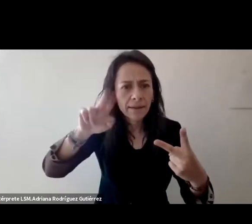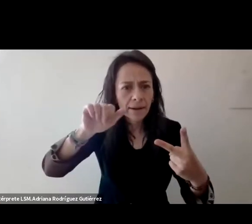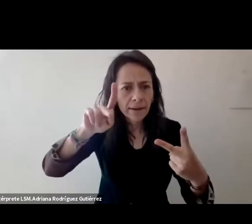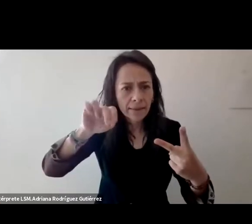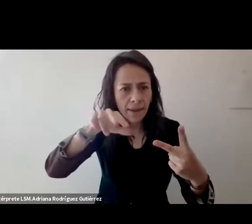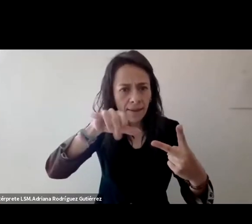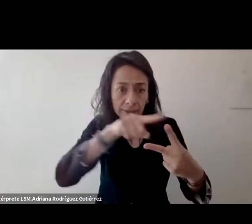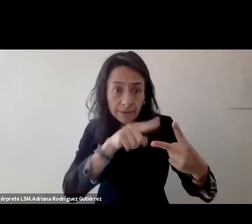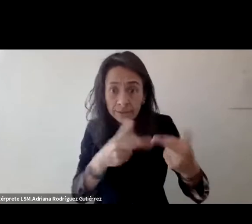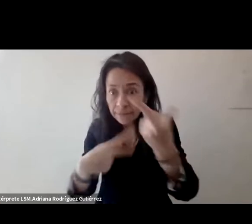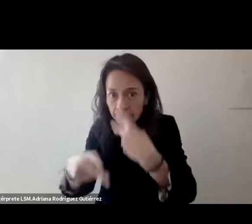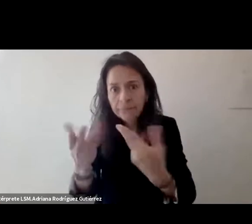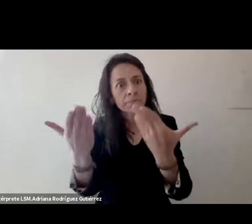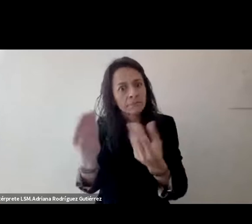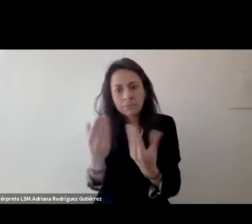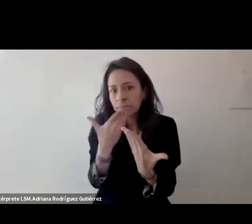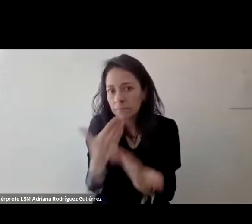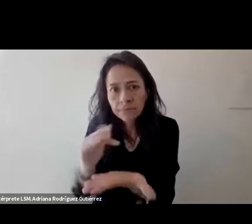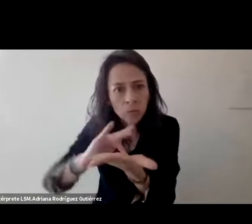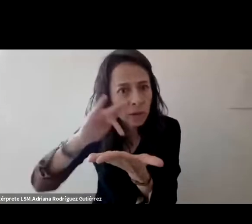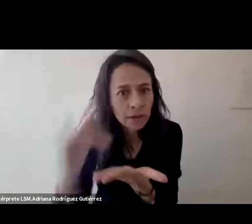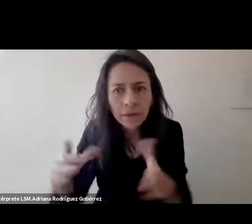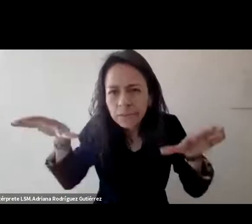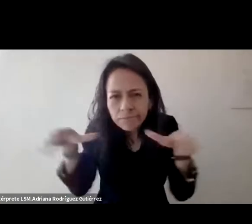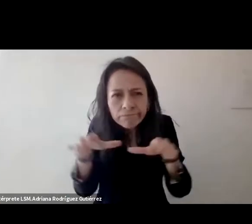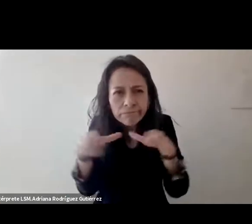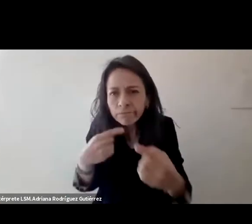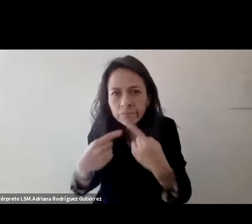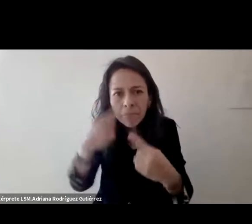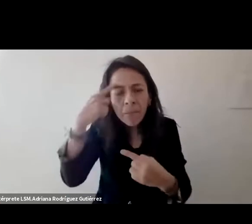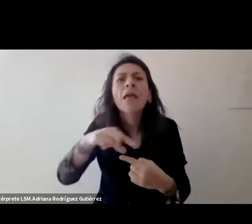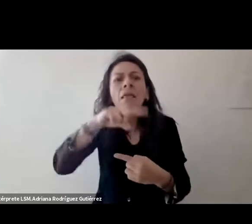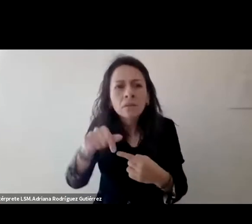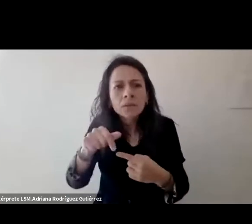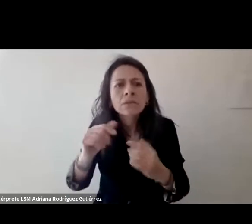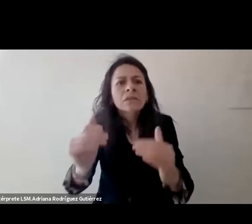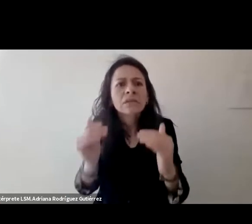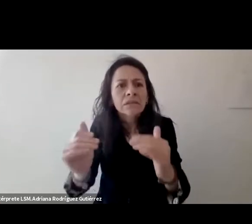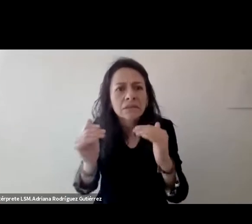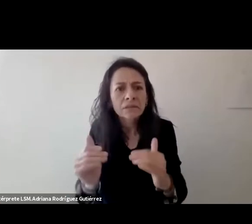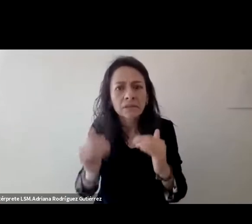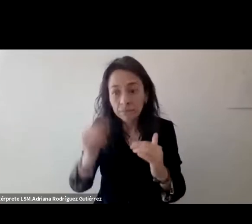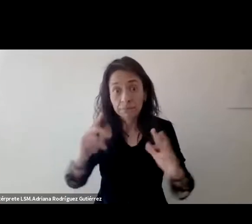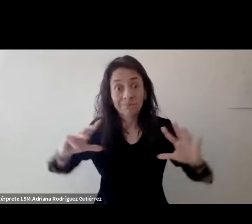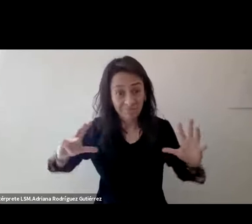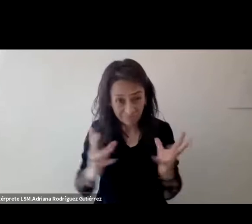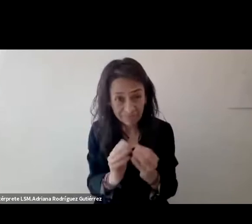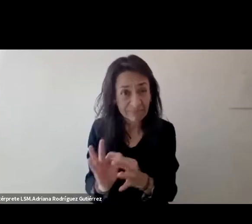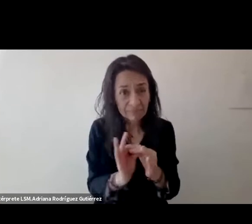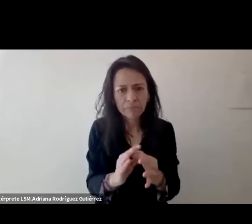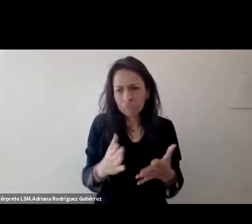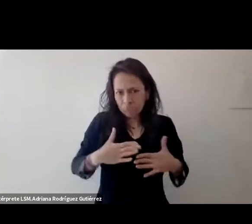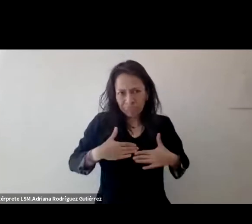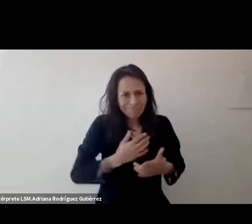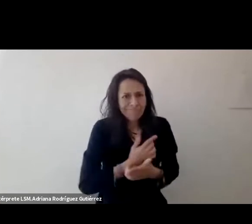estar viendo cuáles serían los siguientes pasos para que en conjunto sigamos defendiendo estos derechos. Así